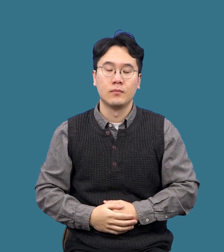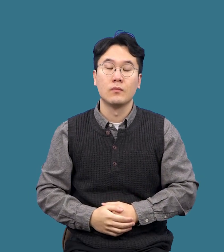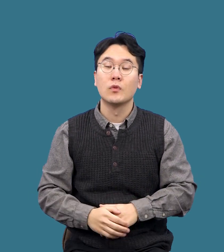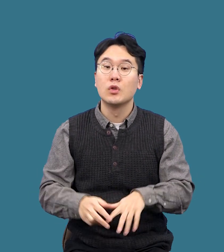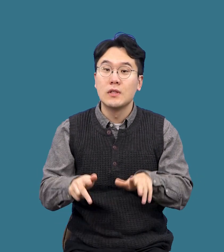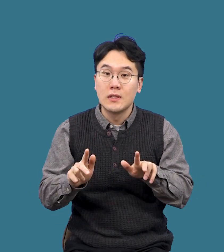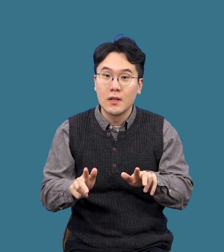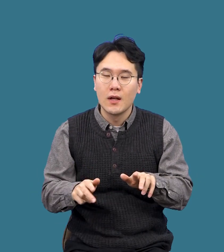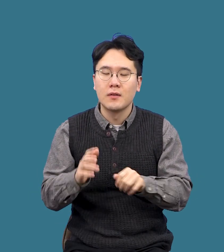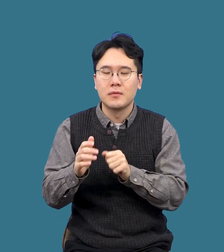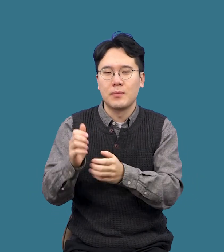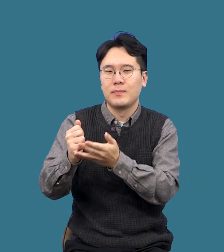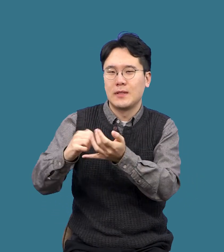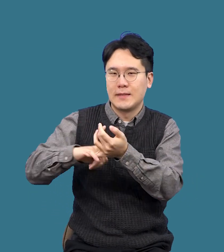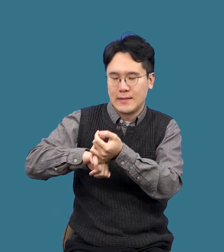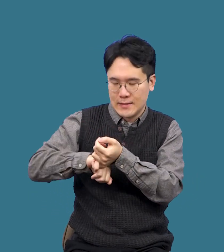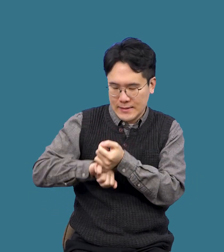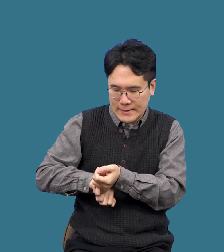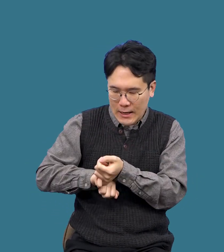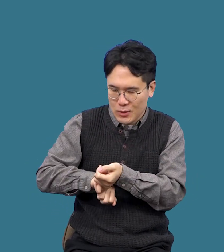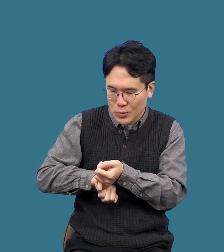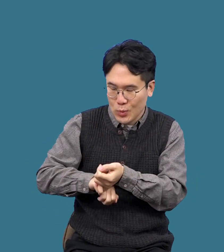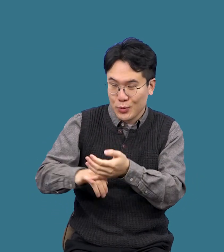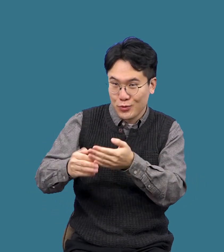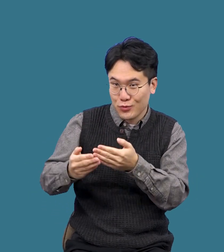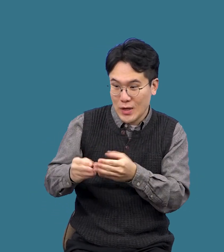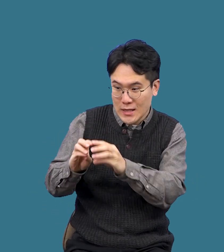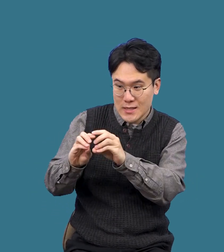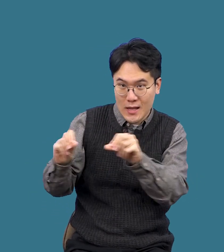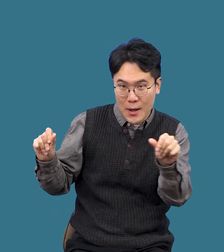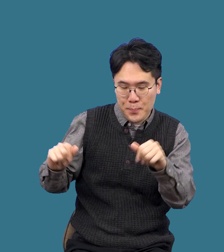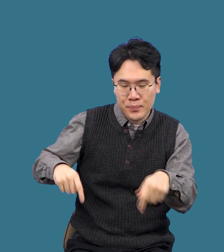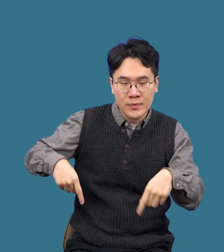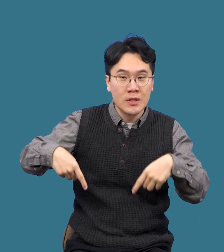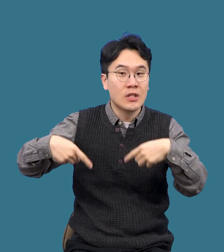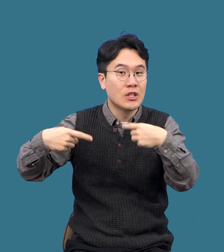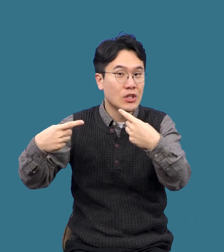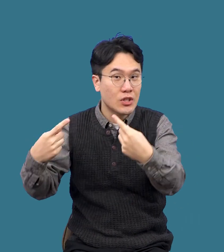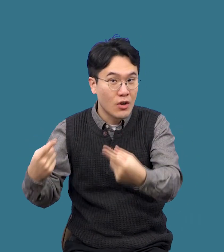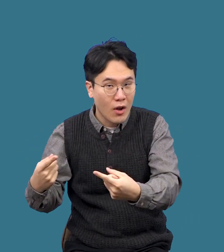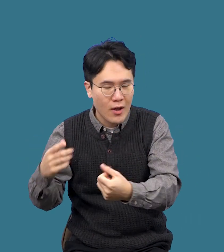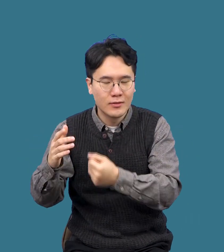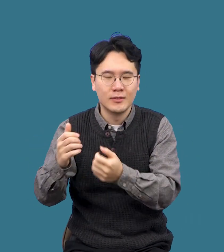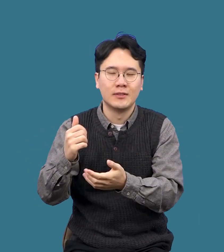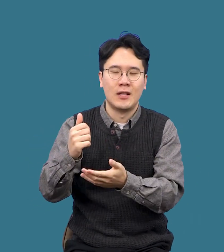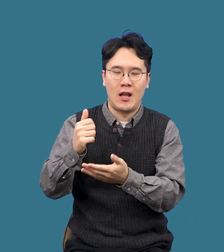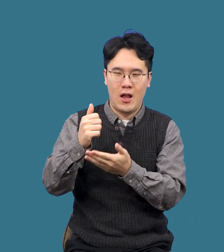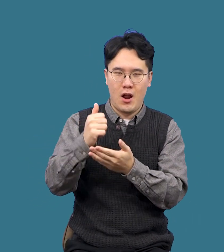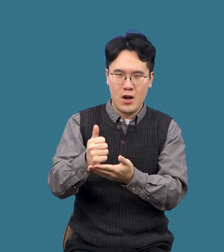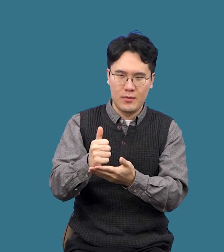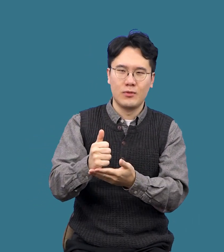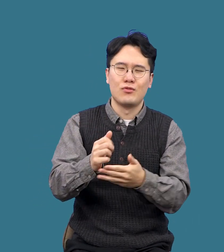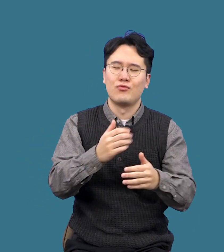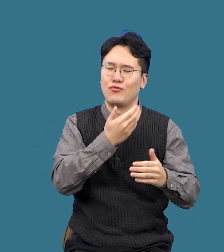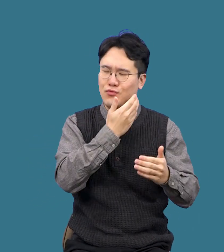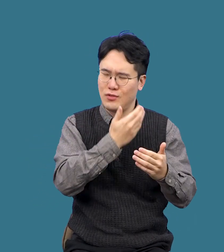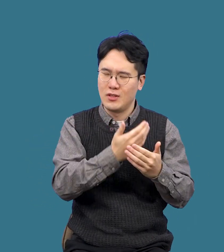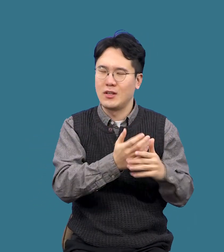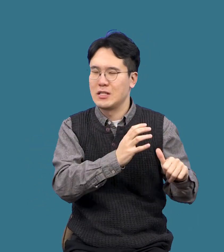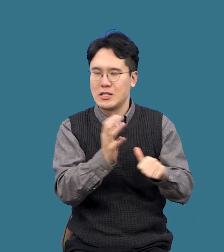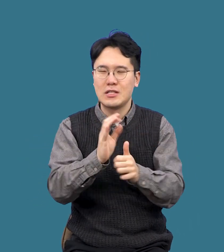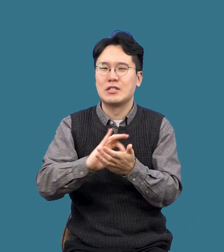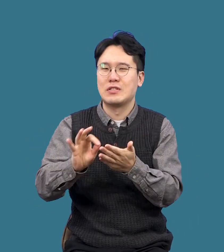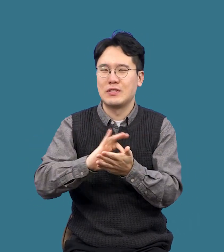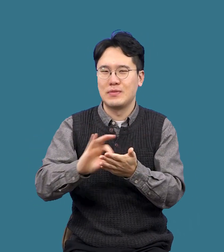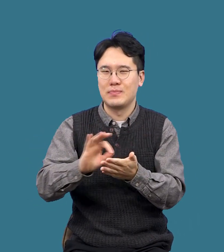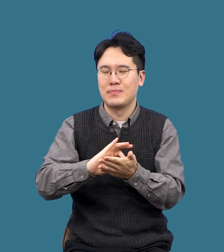들어가 하나님의 뜻을 이루는 방편으로 쓰임받을 공동체, 거룩한 목적을